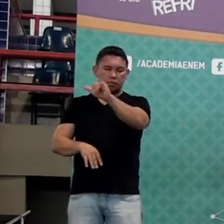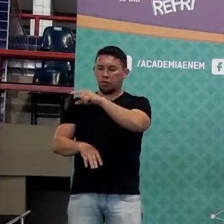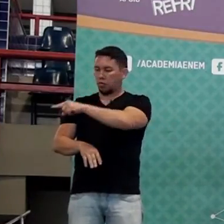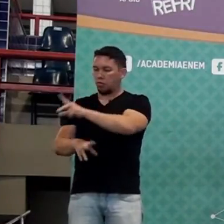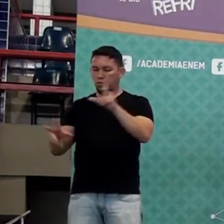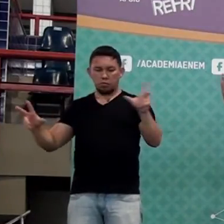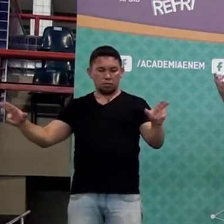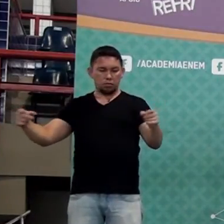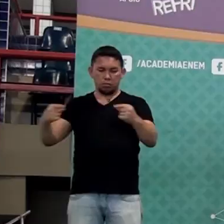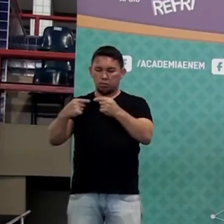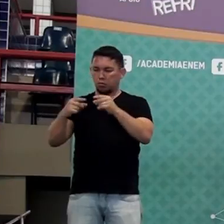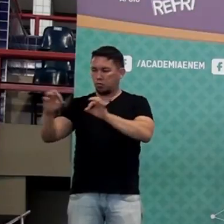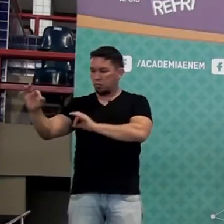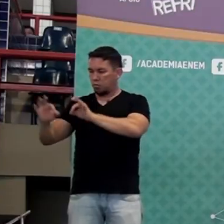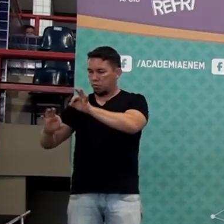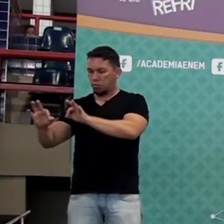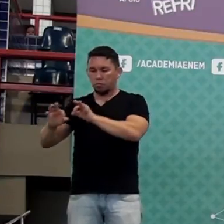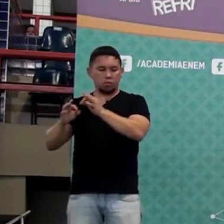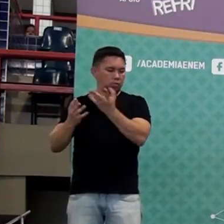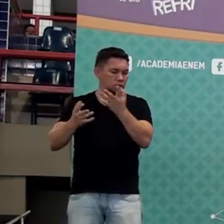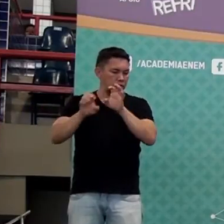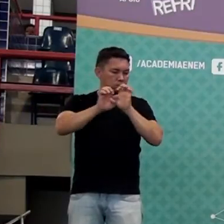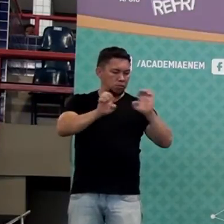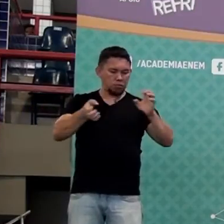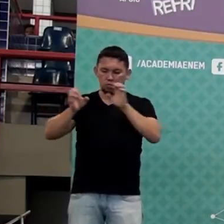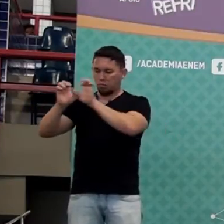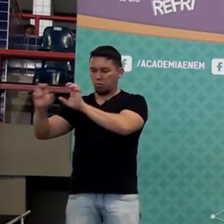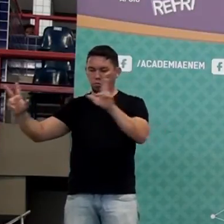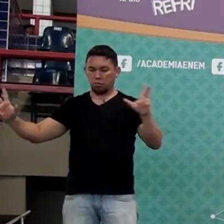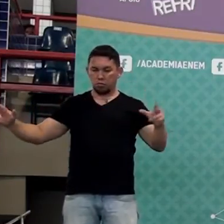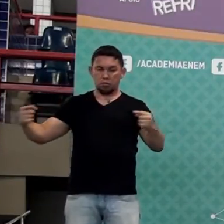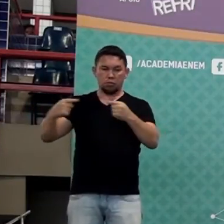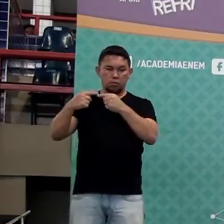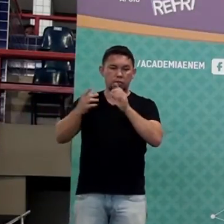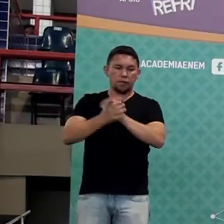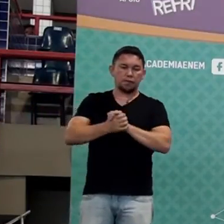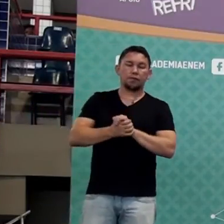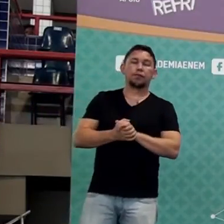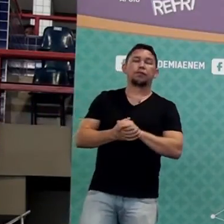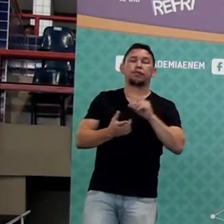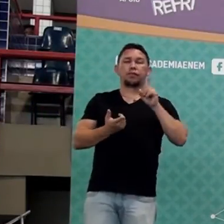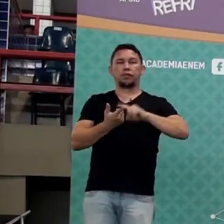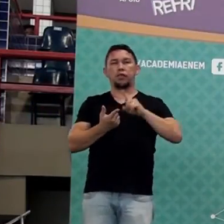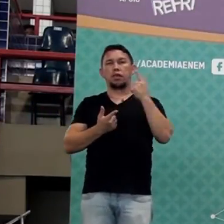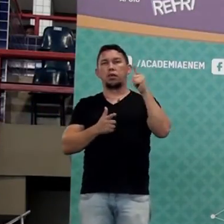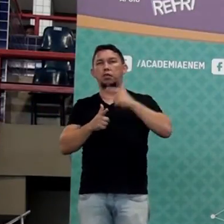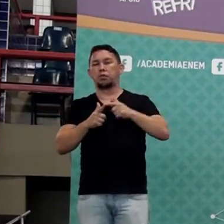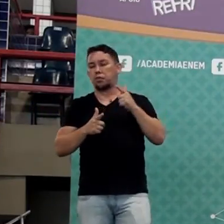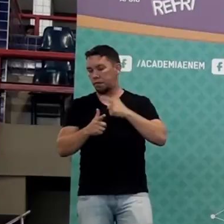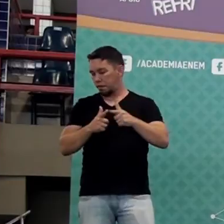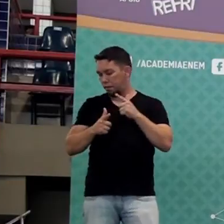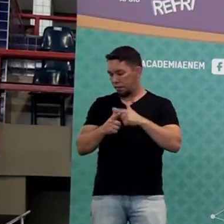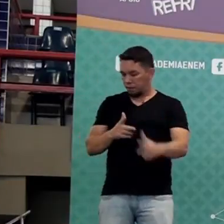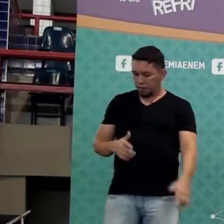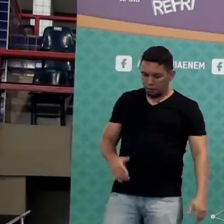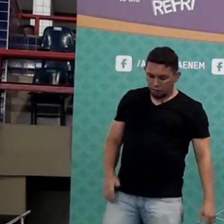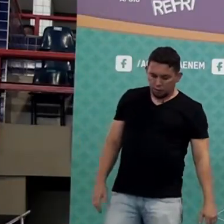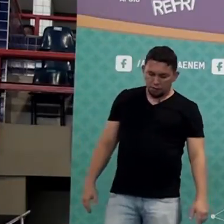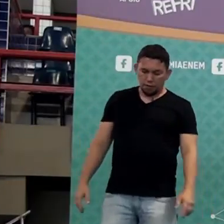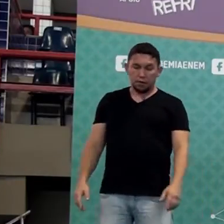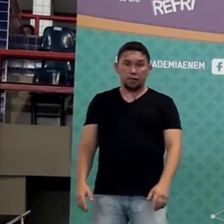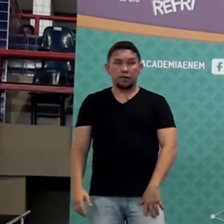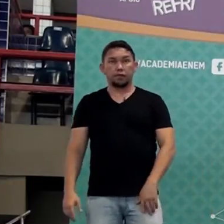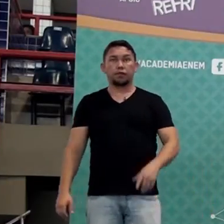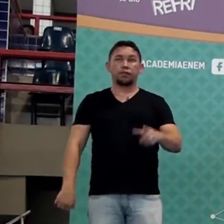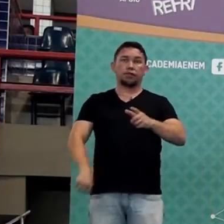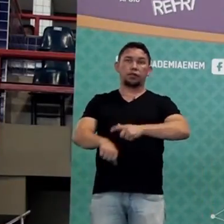nova cidade tinha a mesma estrutura da cidade antiga, tá? E um outro problema, gente, é que na hora